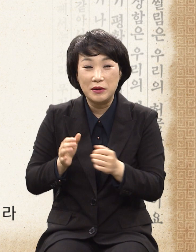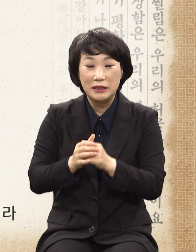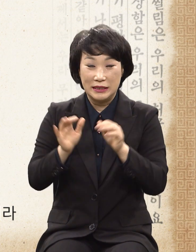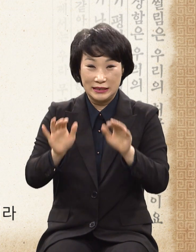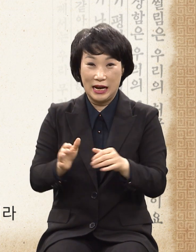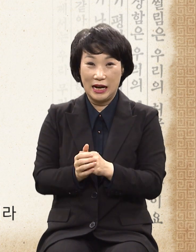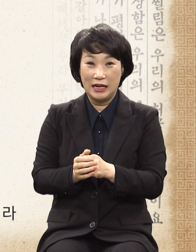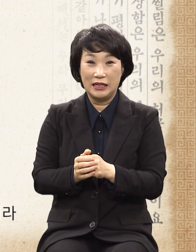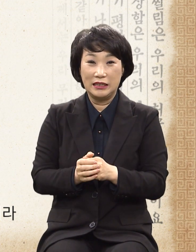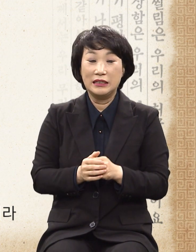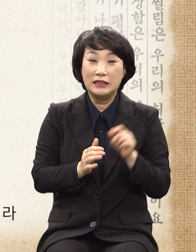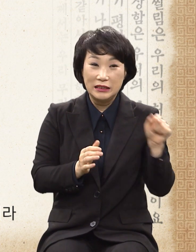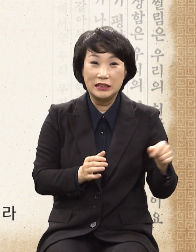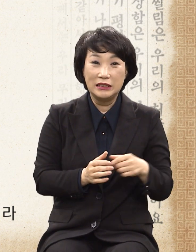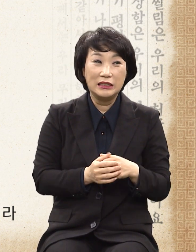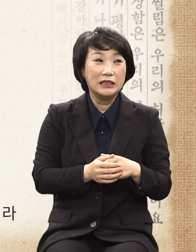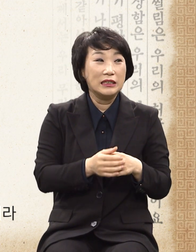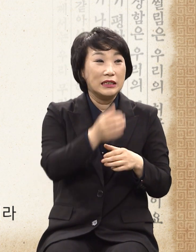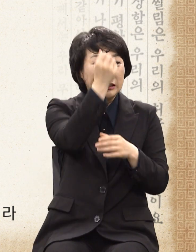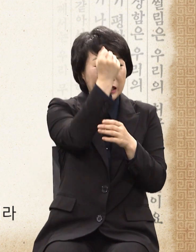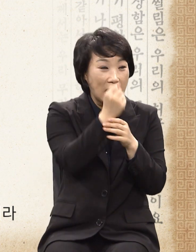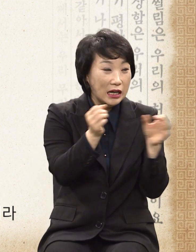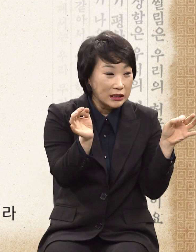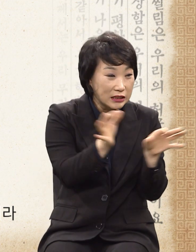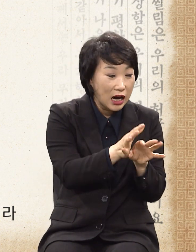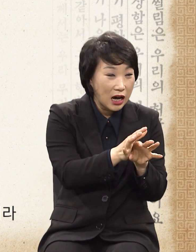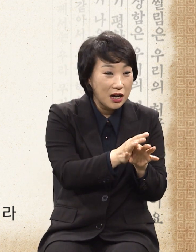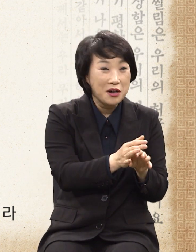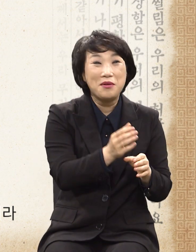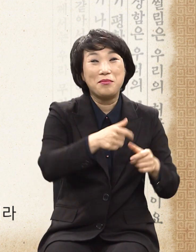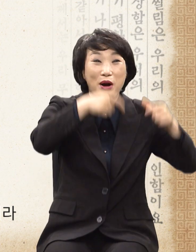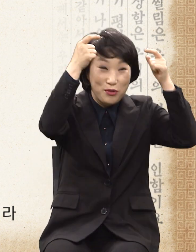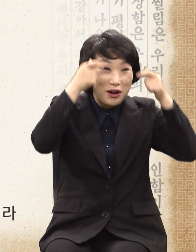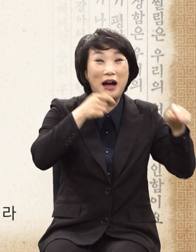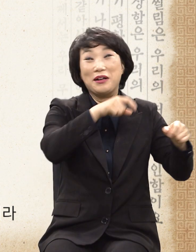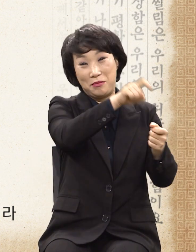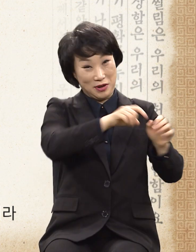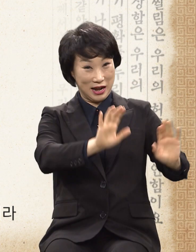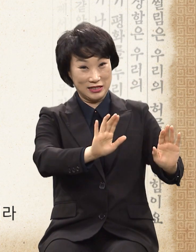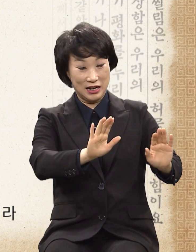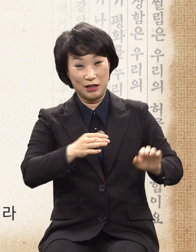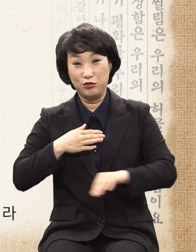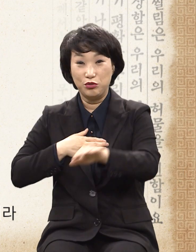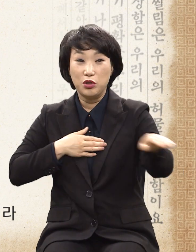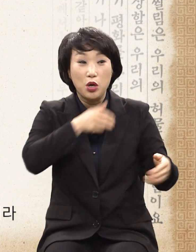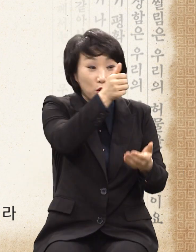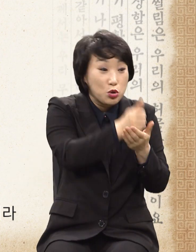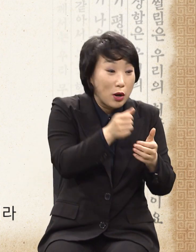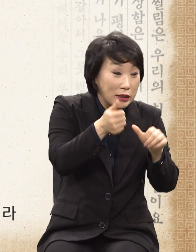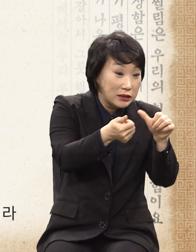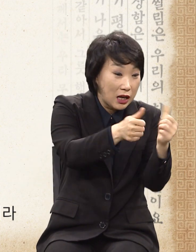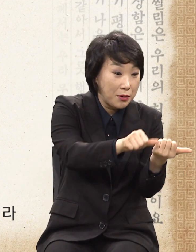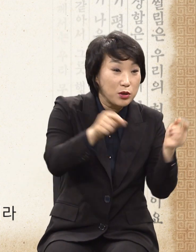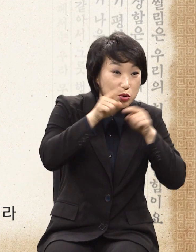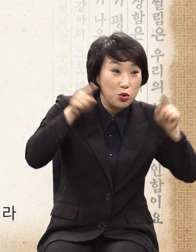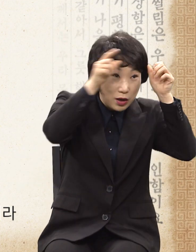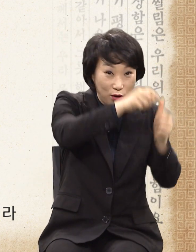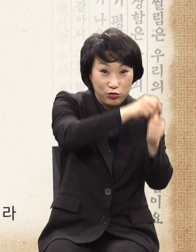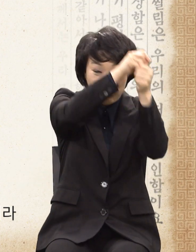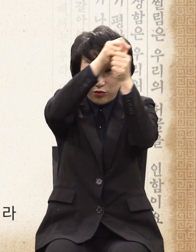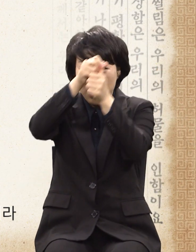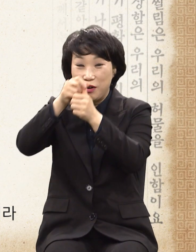썩어 없어질 면류관을 얻으려는 것이 아니요 오직 나를 죄와 사망과 지옥에서